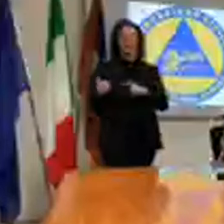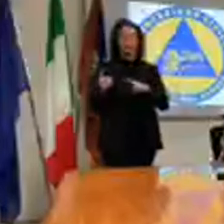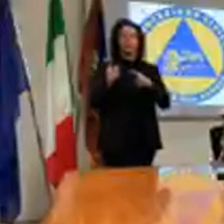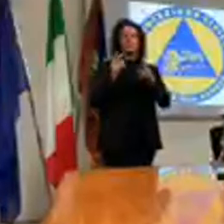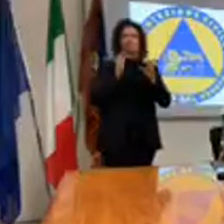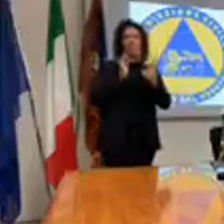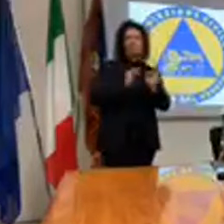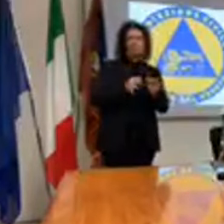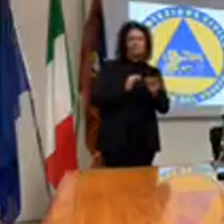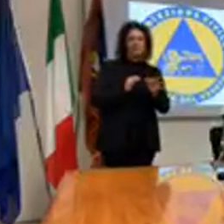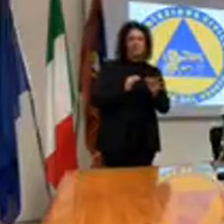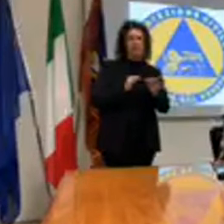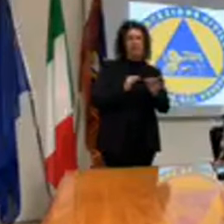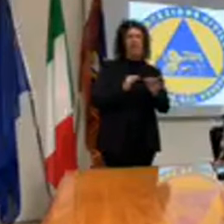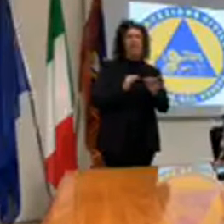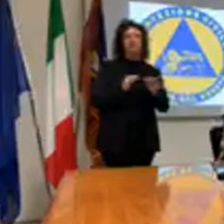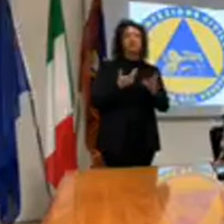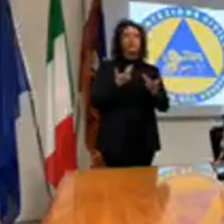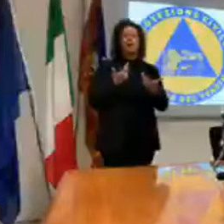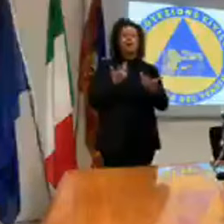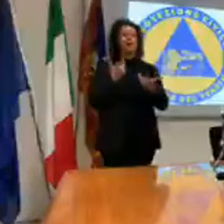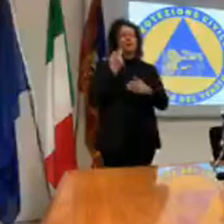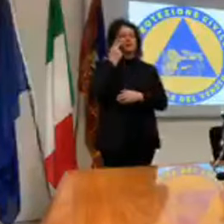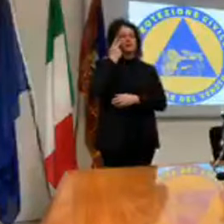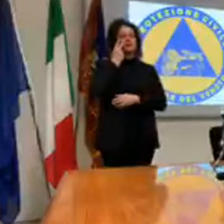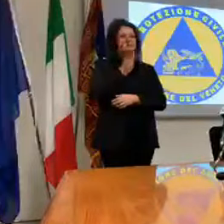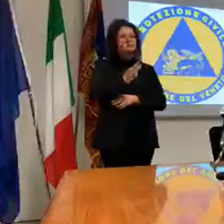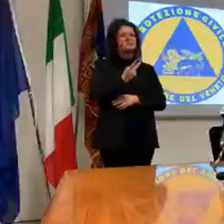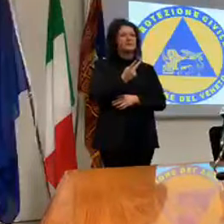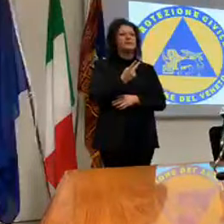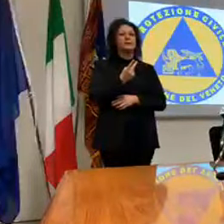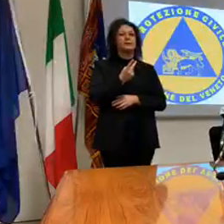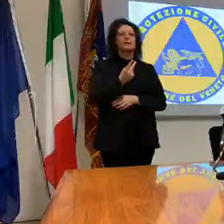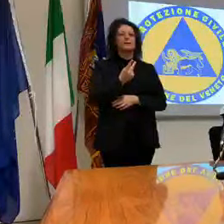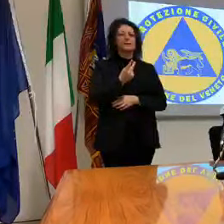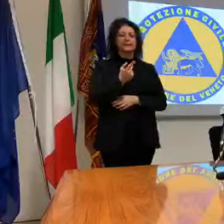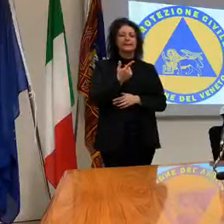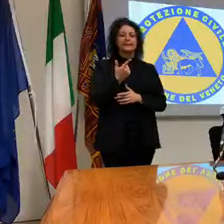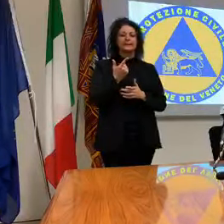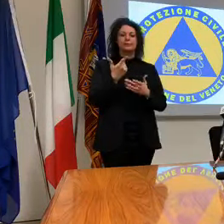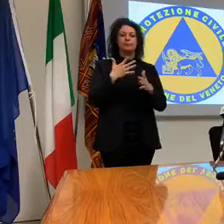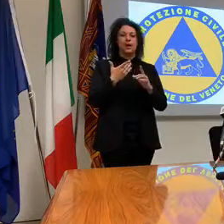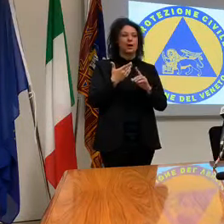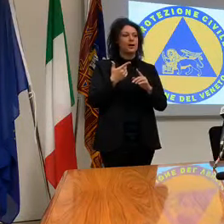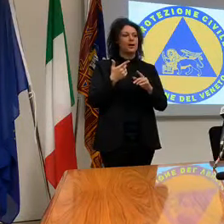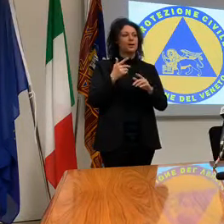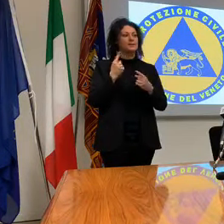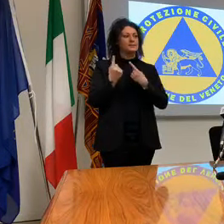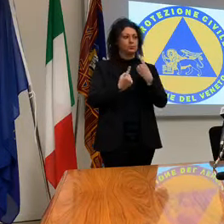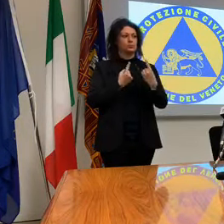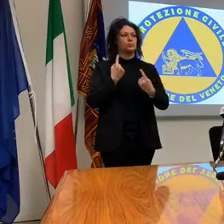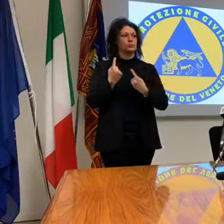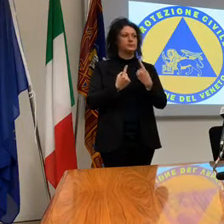un po' in ovvio al pettine, no? Questa cosa c'era stata fatta balenare nei giorni scorsi.